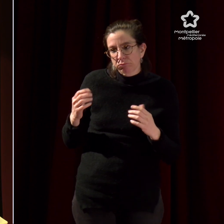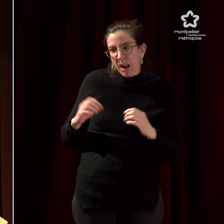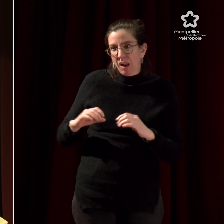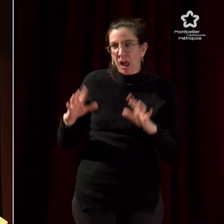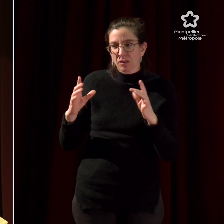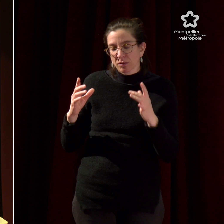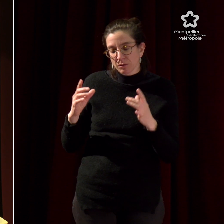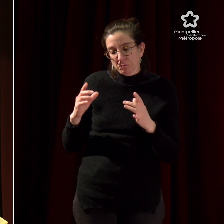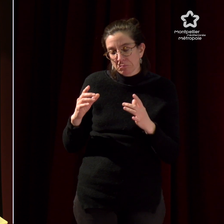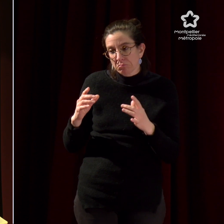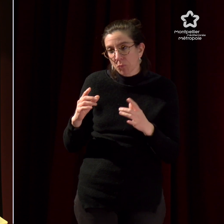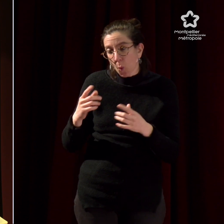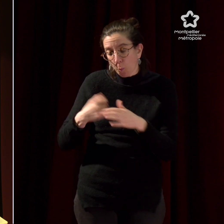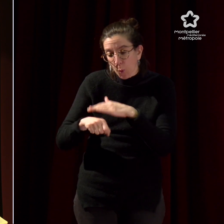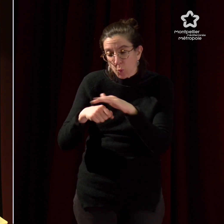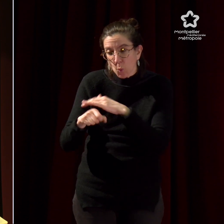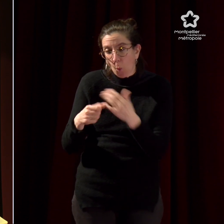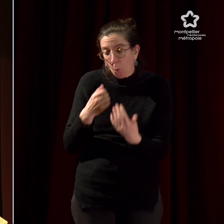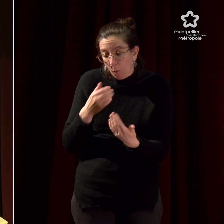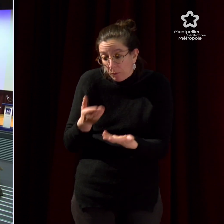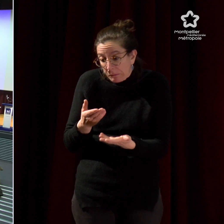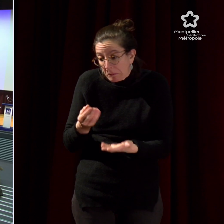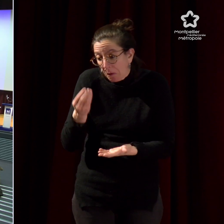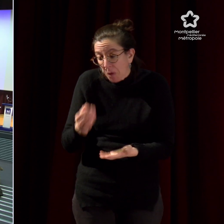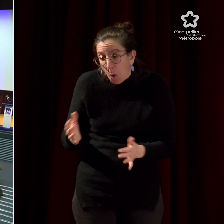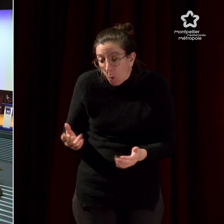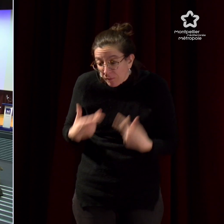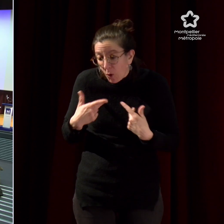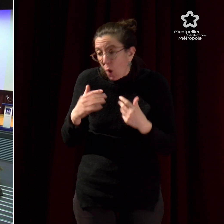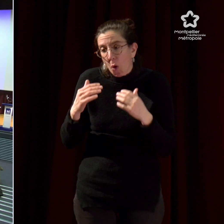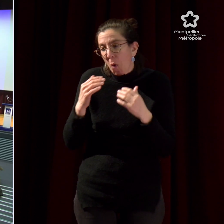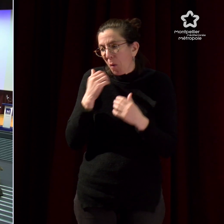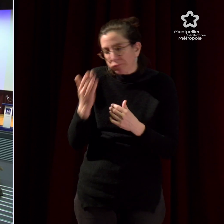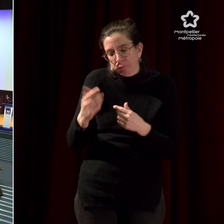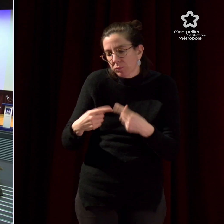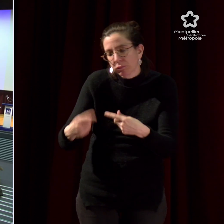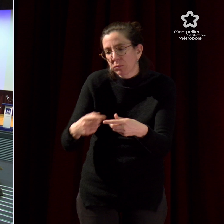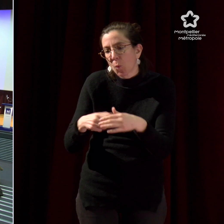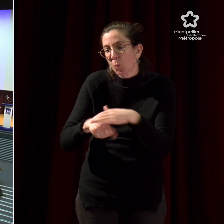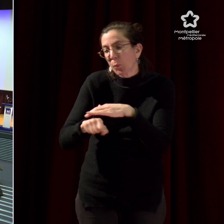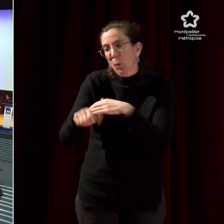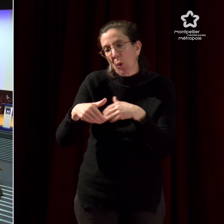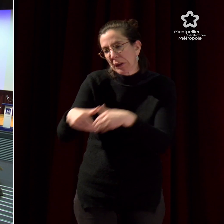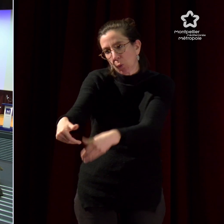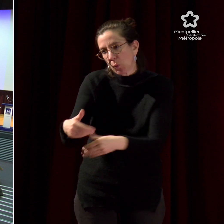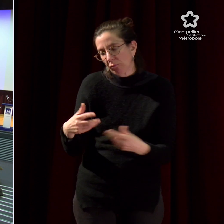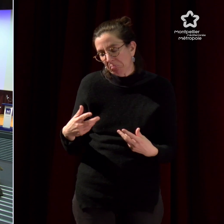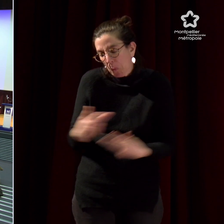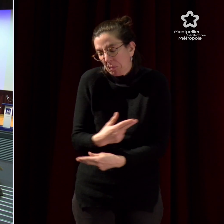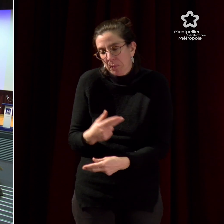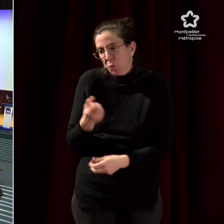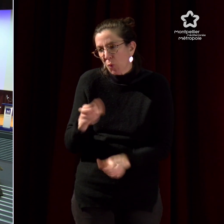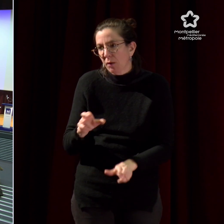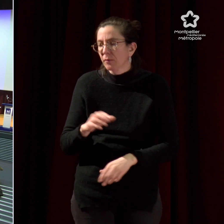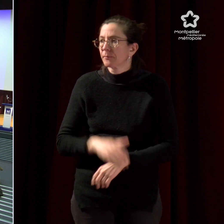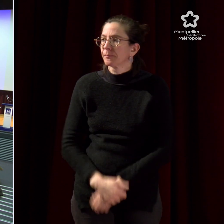reproduire. Bonsoir. Oui, juste là. Merci pour